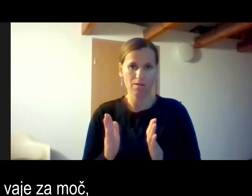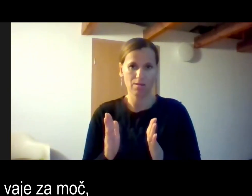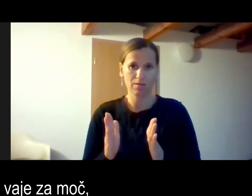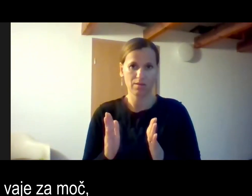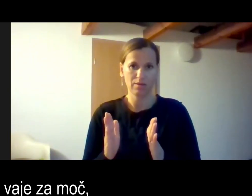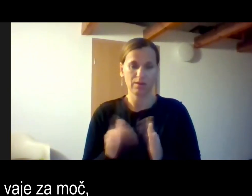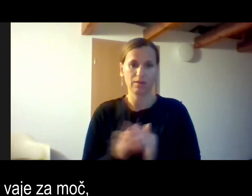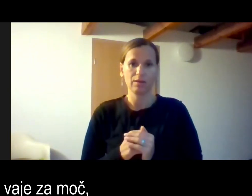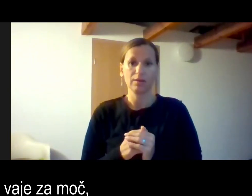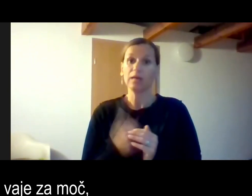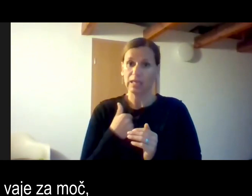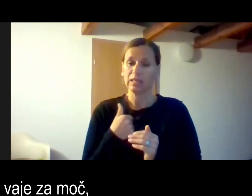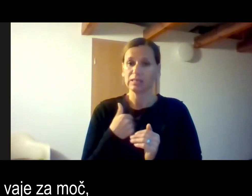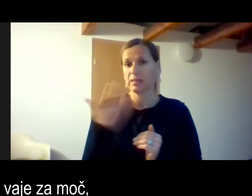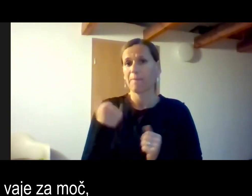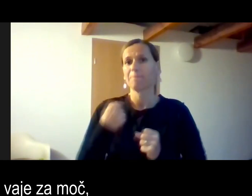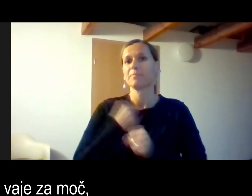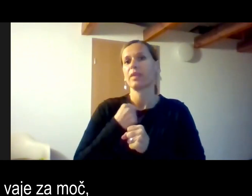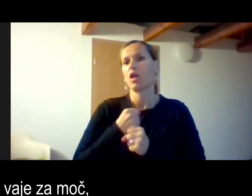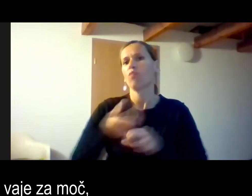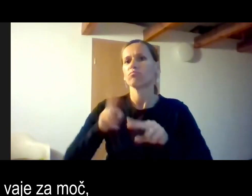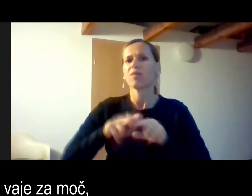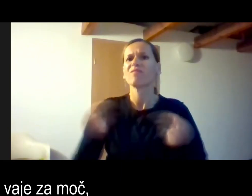ker sem delal vaje za moč,